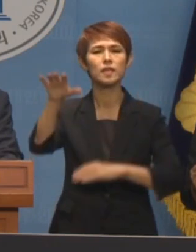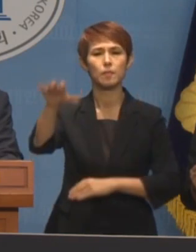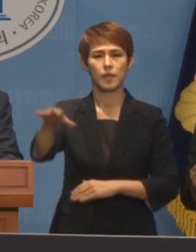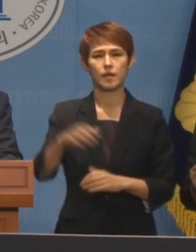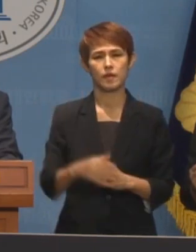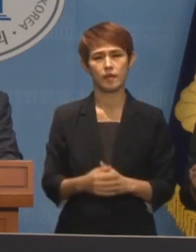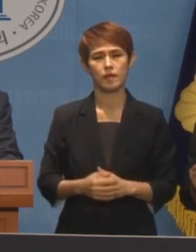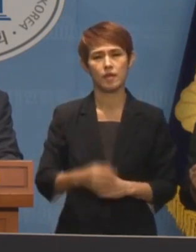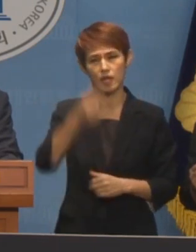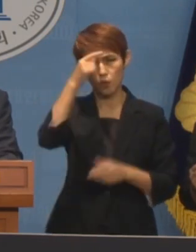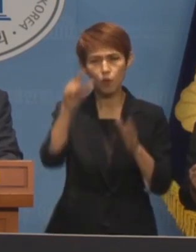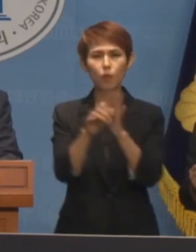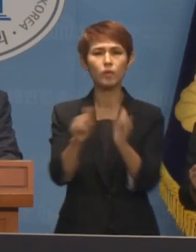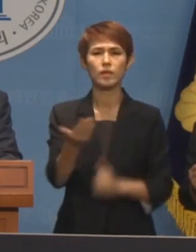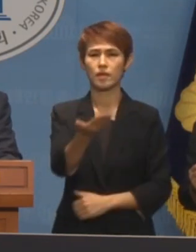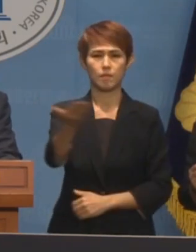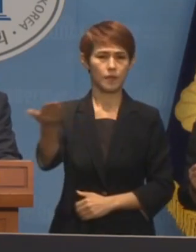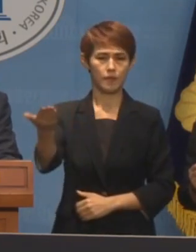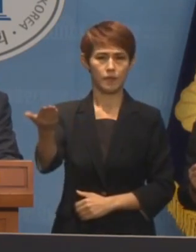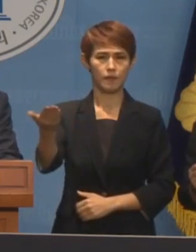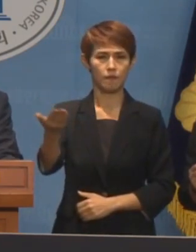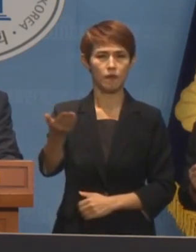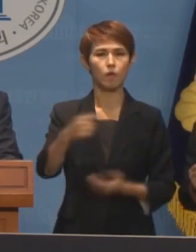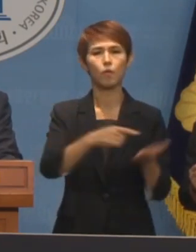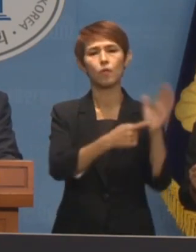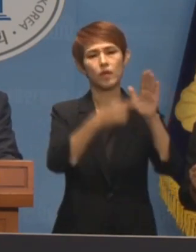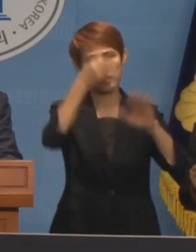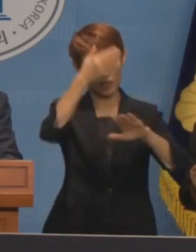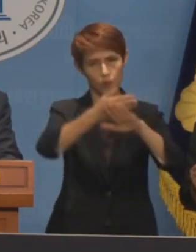천만의 기독인들 앞에 공개 사과하고